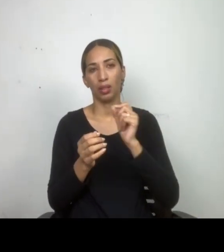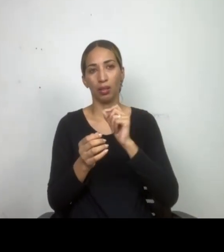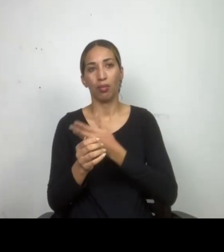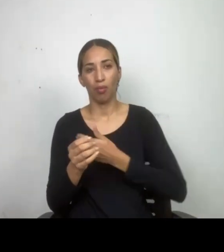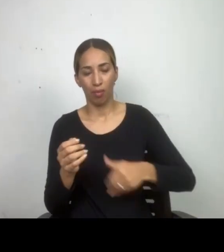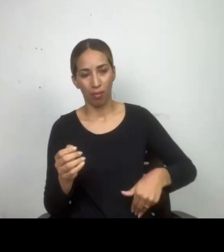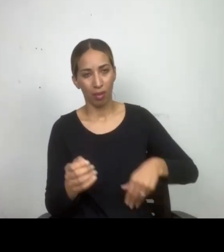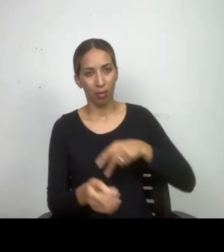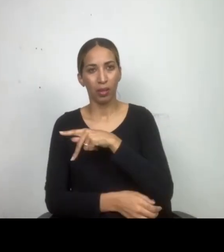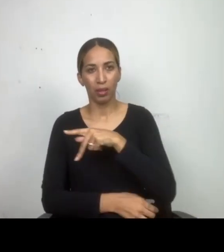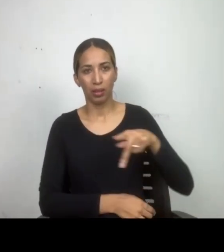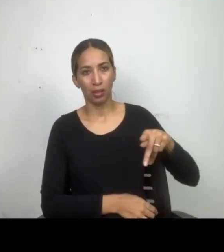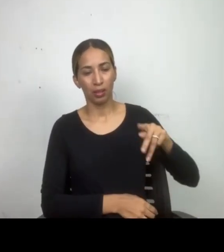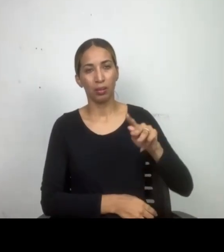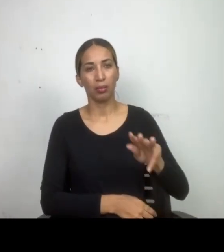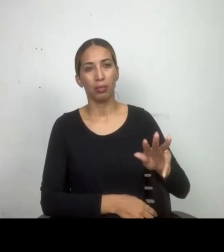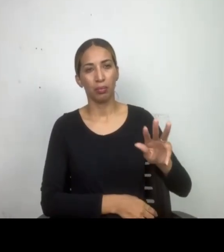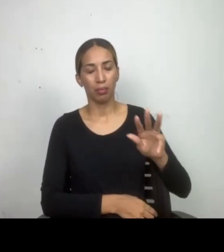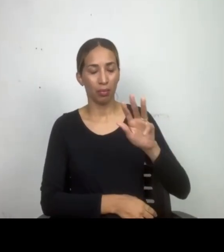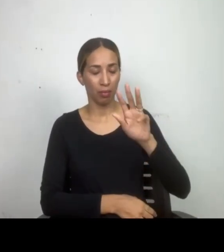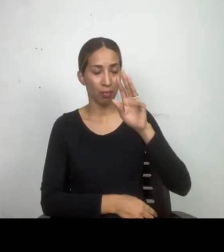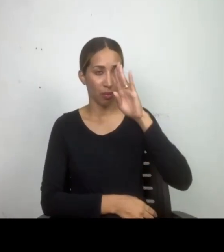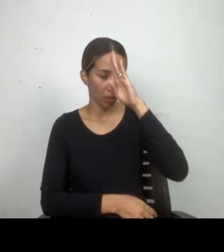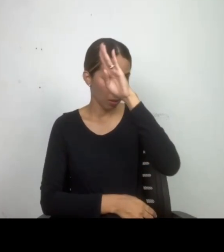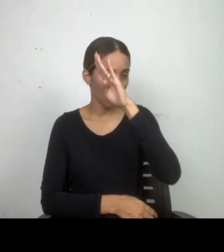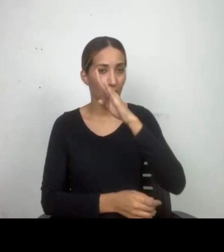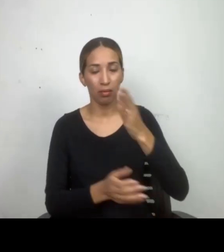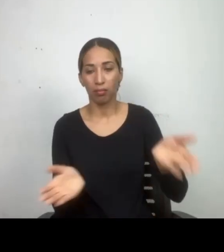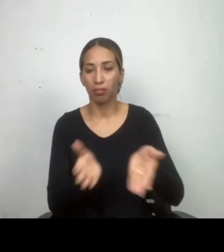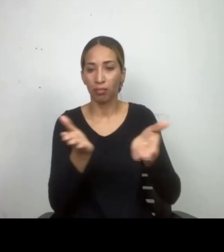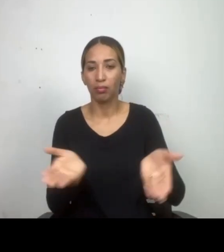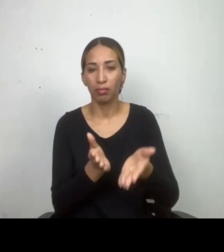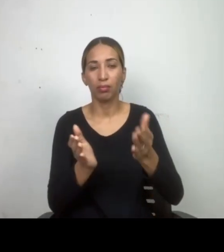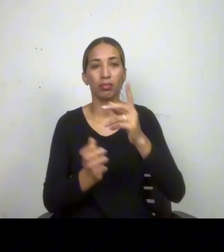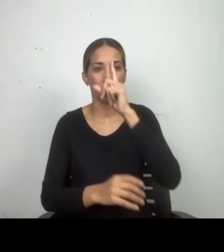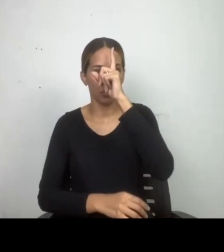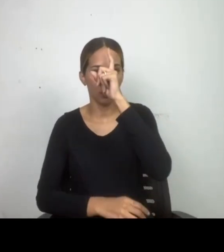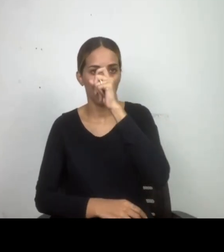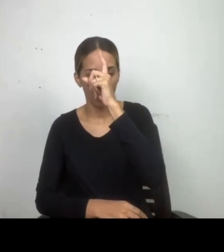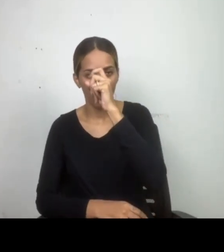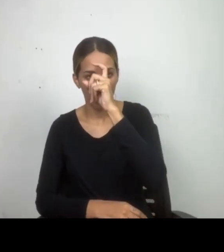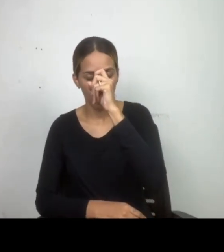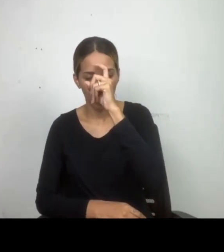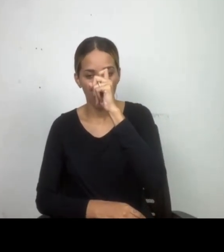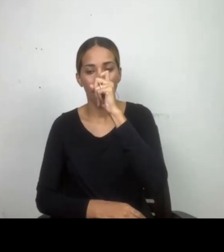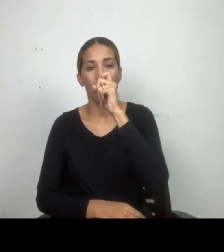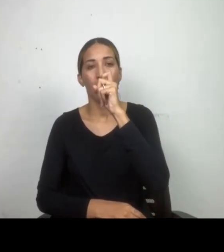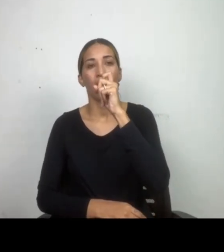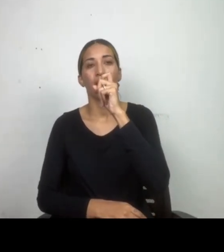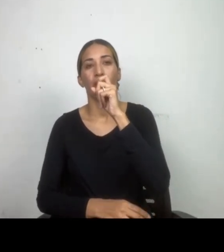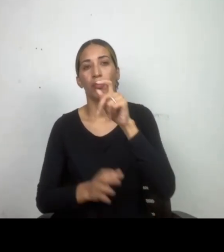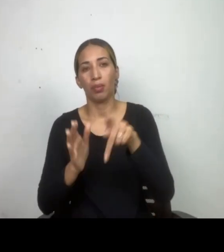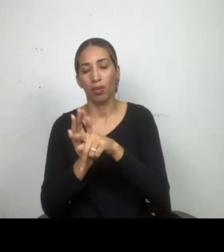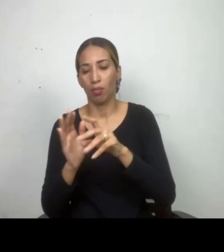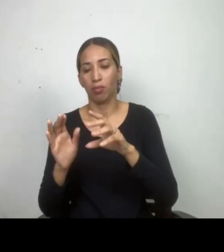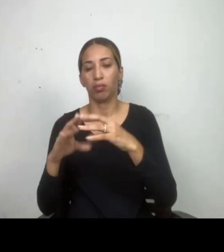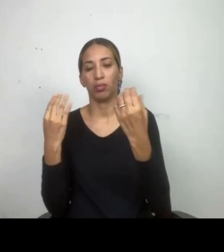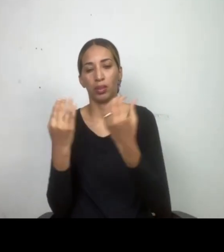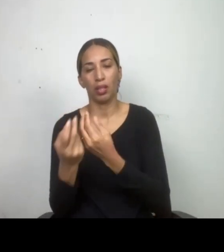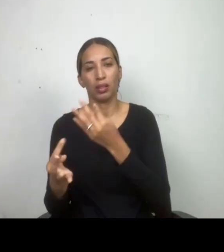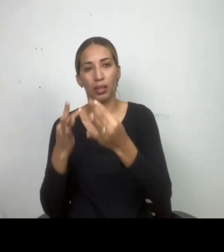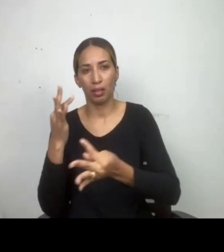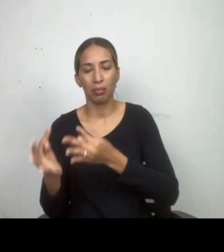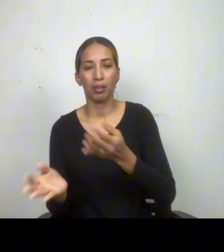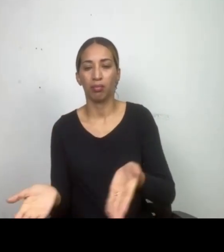também os proprietários de hospitais psiquiátricos, alimentando o sistema manicomial nessa perspectiva privatista. Então,